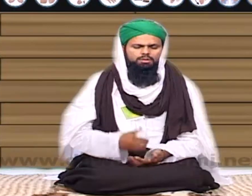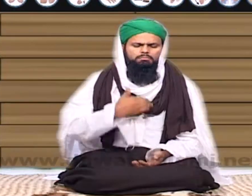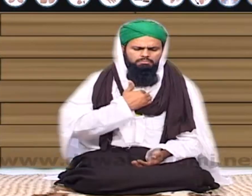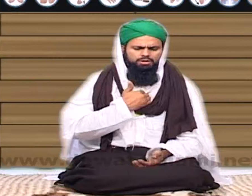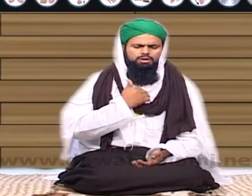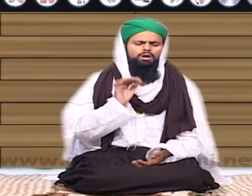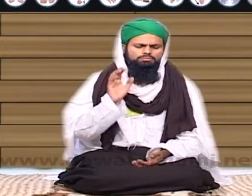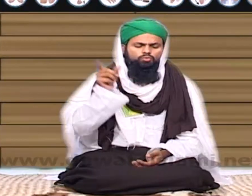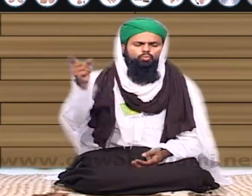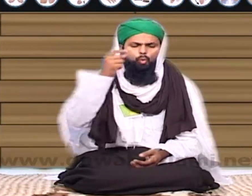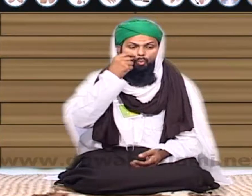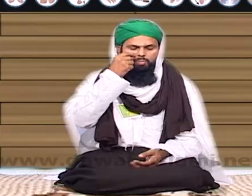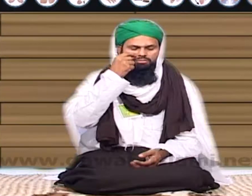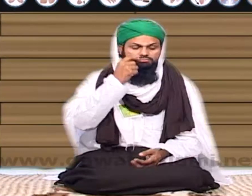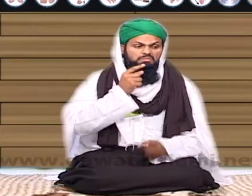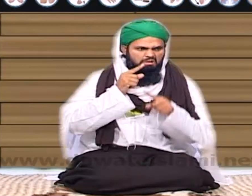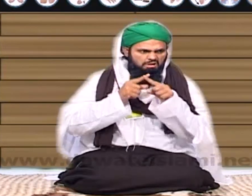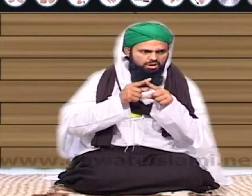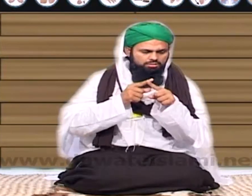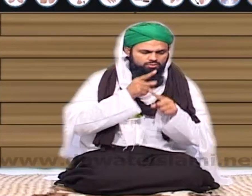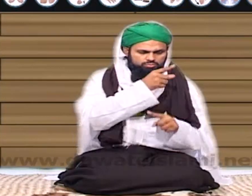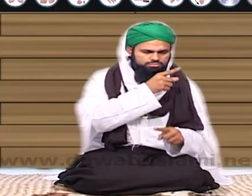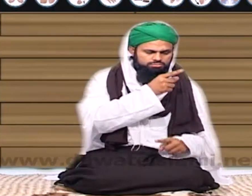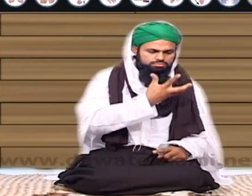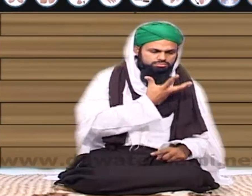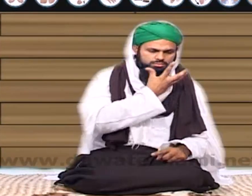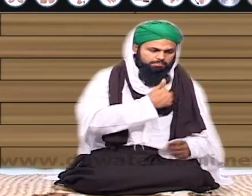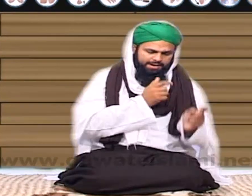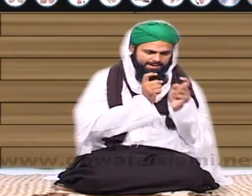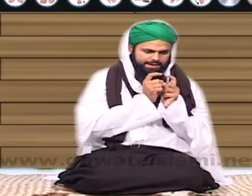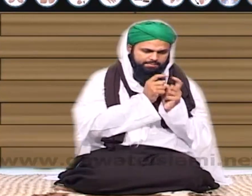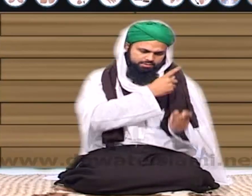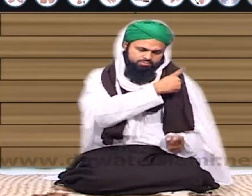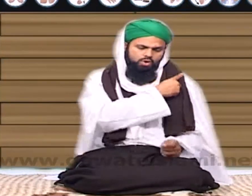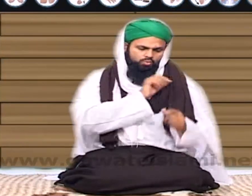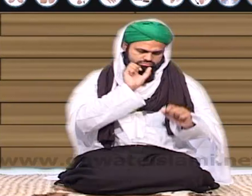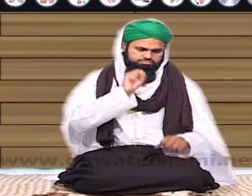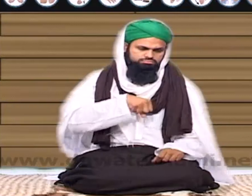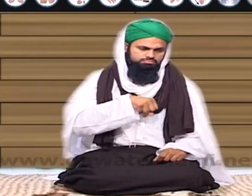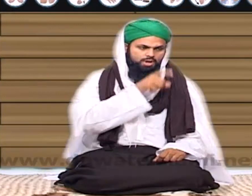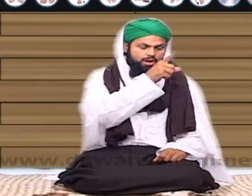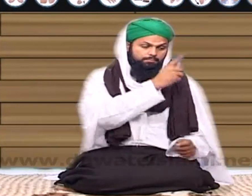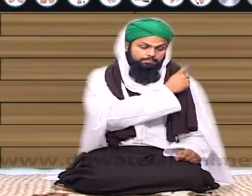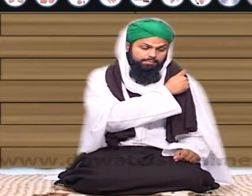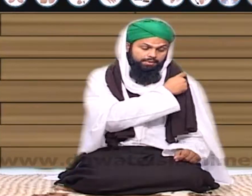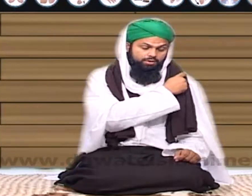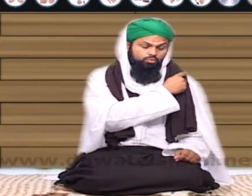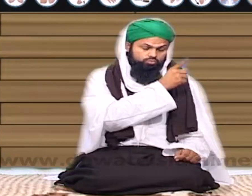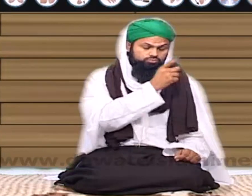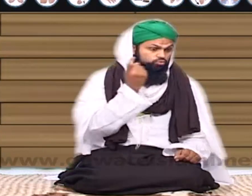کی ایسے 19 بات کہہ دی، آپ نے سن لی تو میں نے غیبت کی، گناہگار ہوا. آپ سننے کے گناہگار ہوئے،